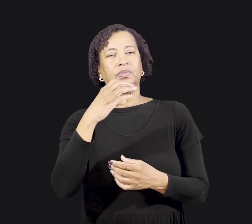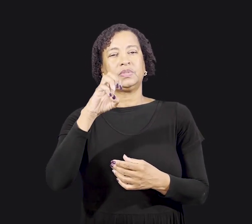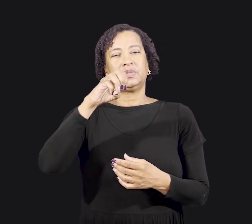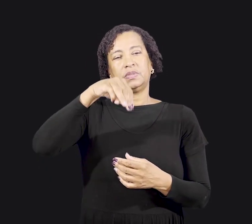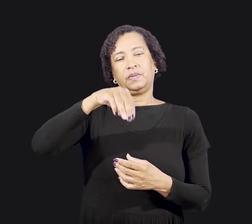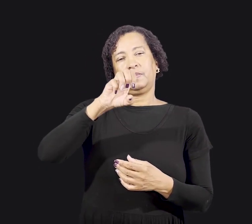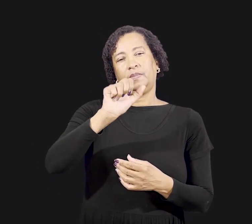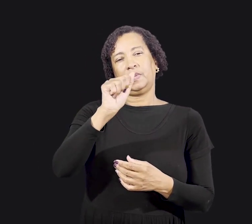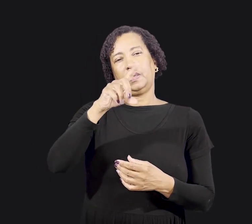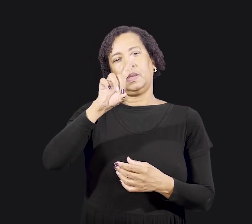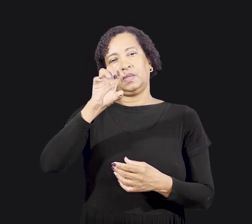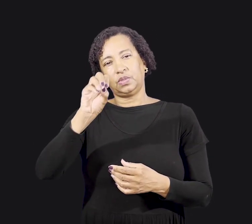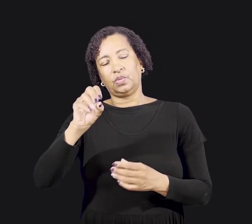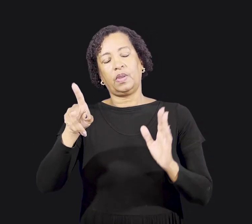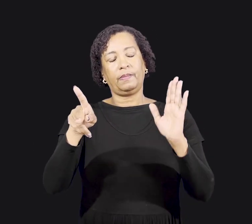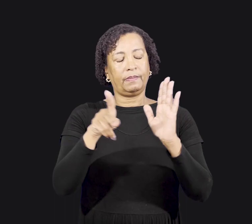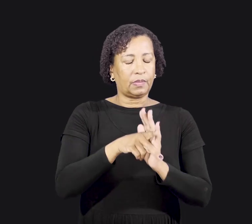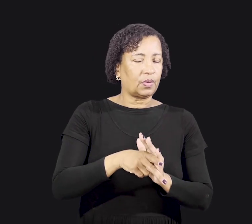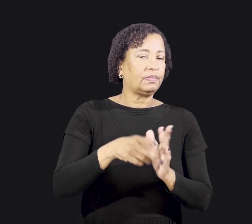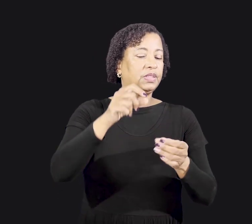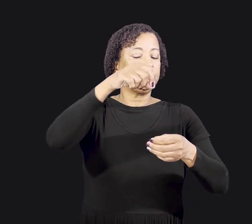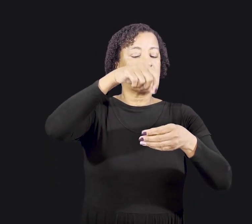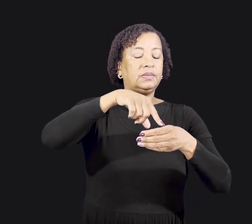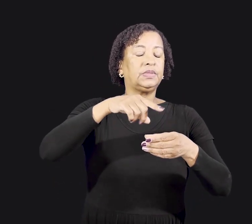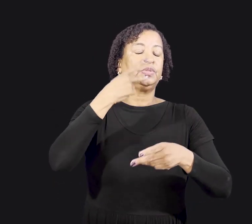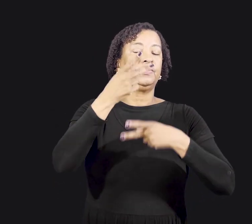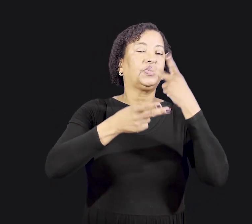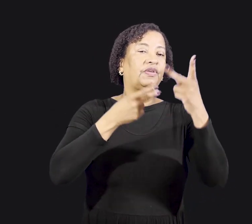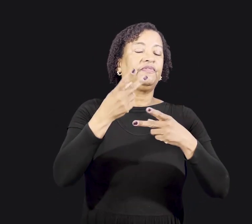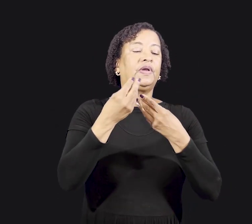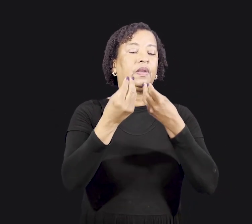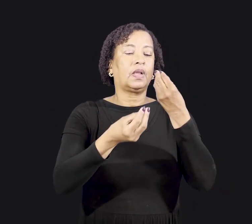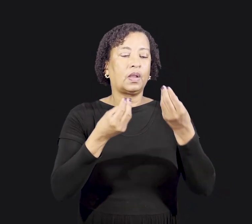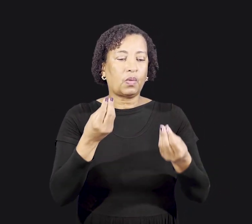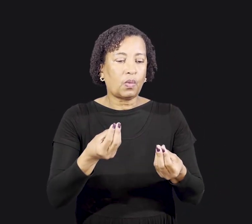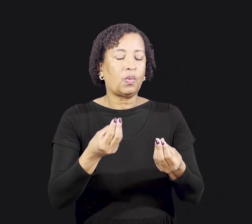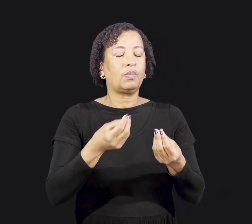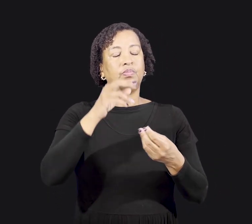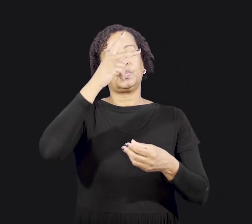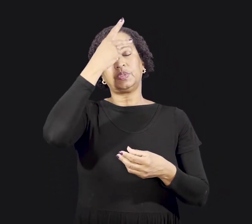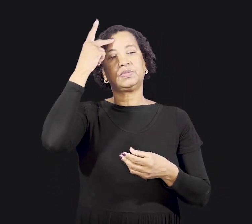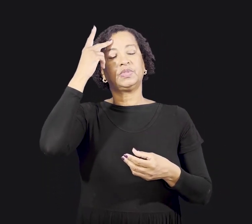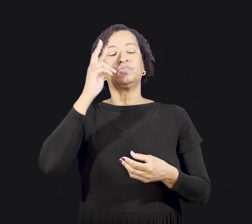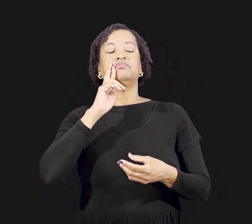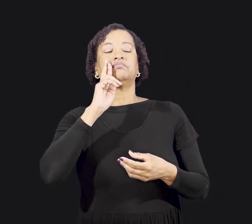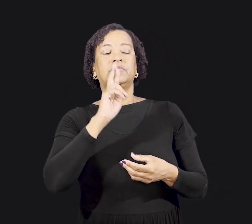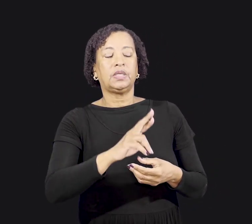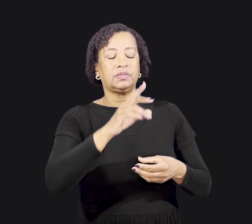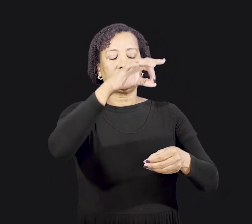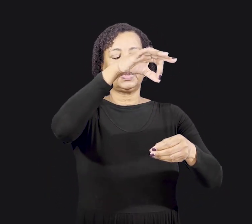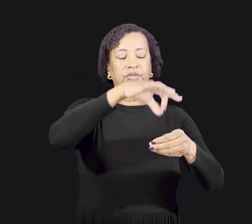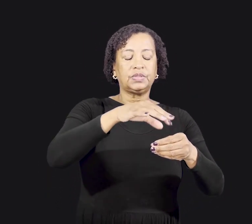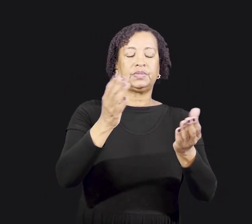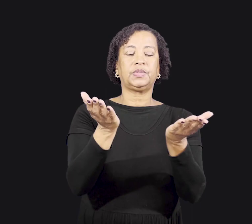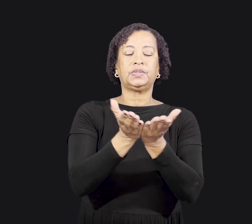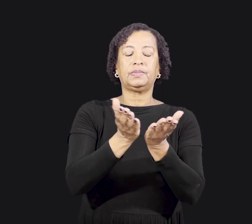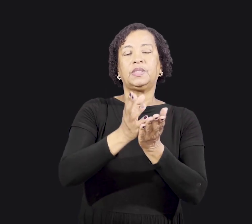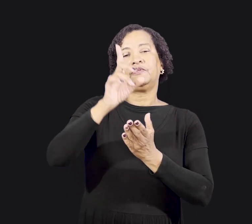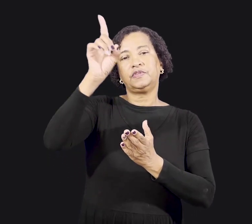da semente, porque ela fala sobre como as pessoas respondem à semente da palavra de Deus. Poderia também se chamar a parábola